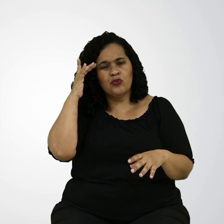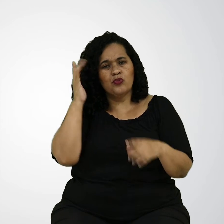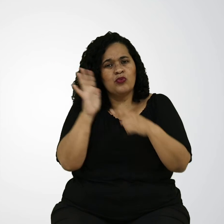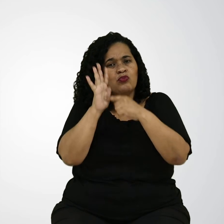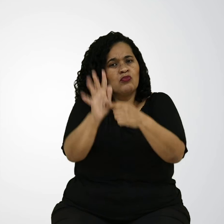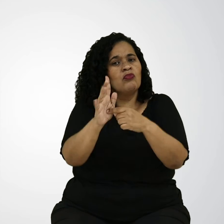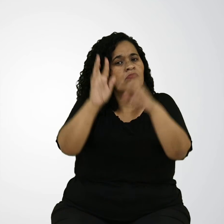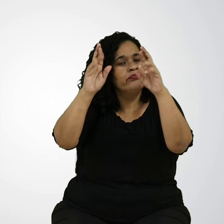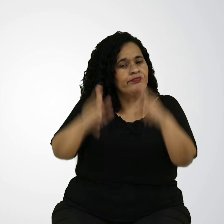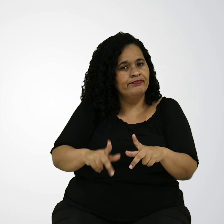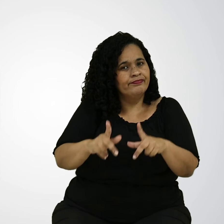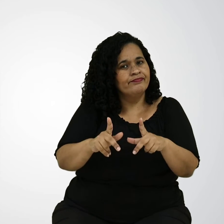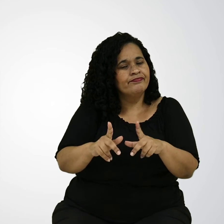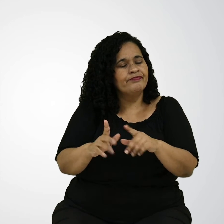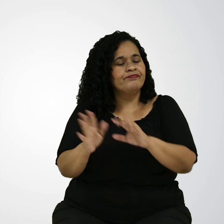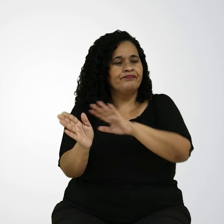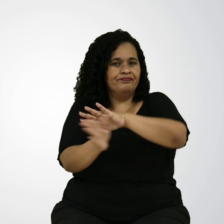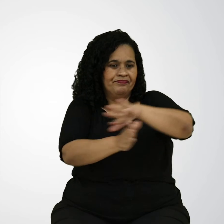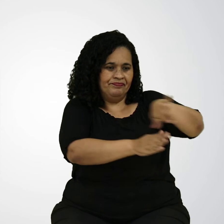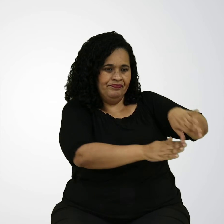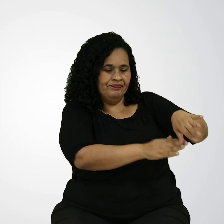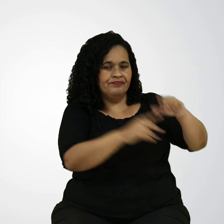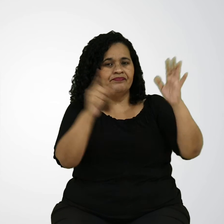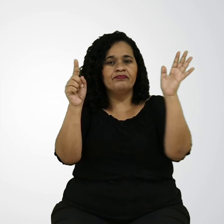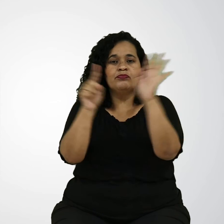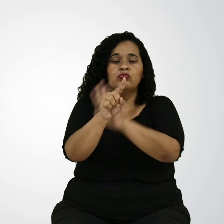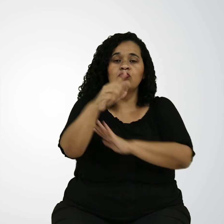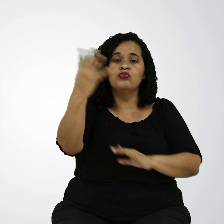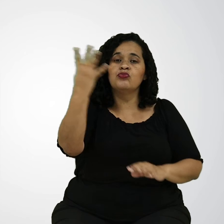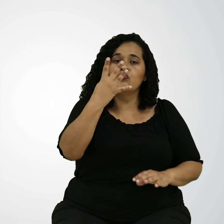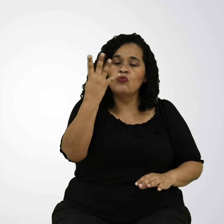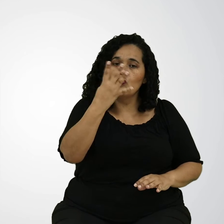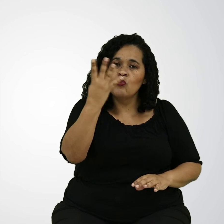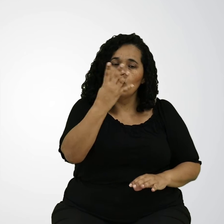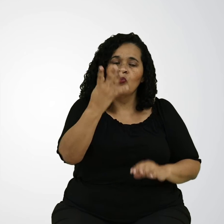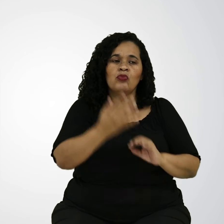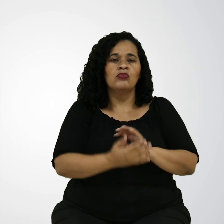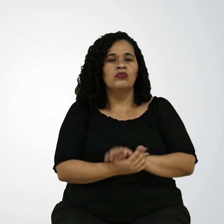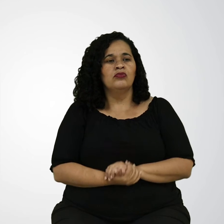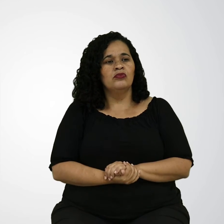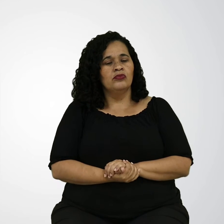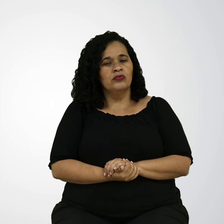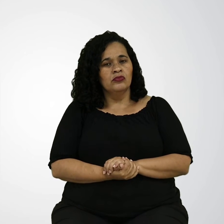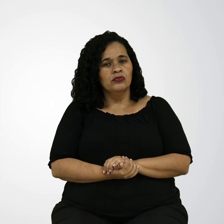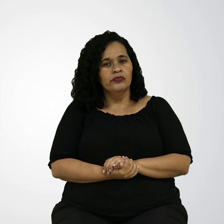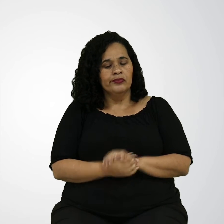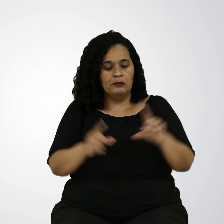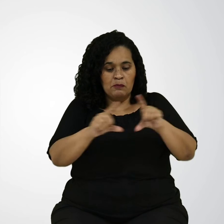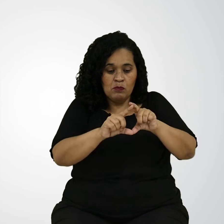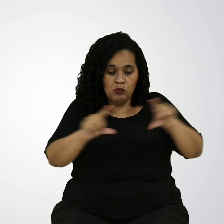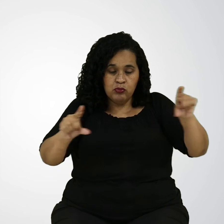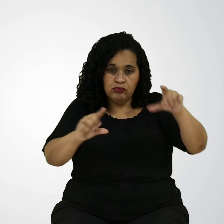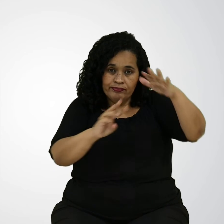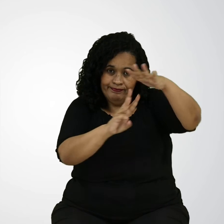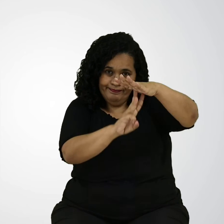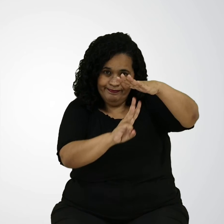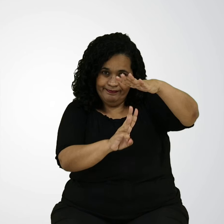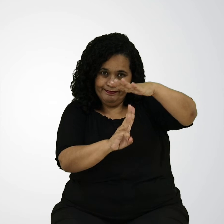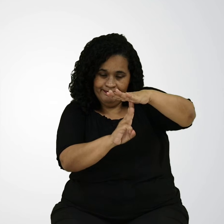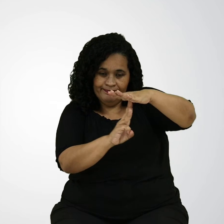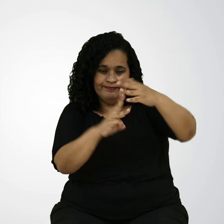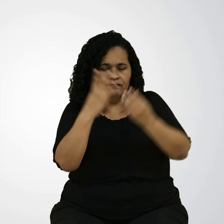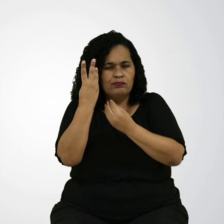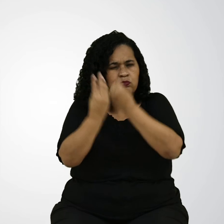Cristo. Legal. Pergunta de número 4, com base no 3º ao 5º parágrafo do item 3, como